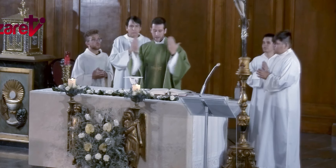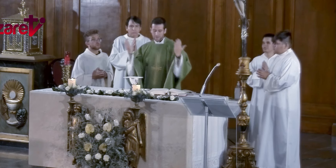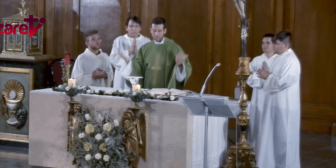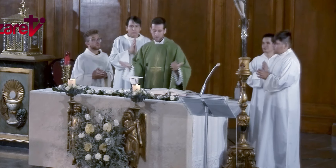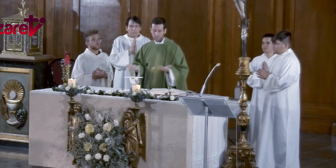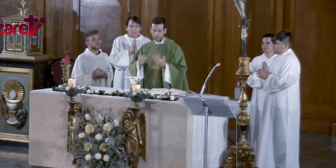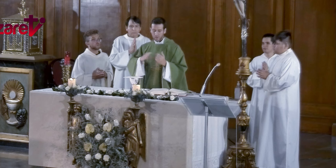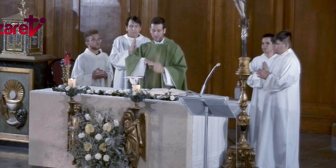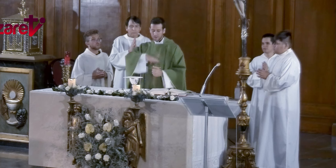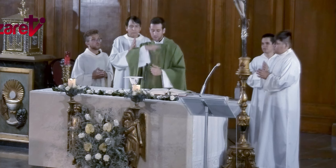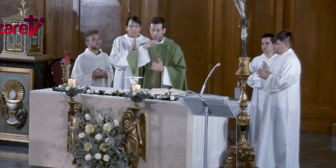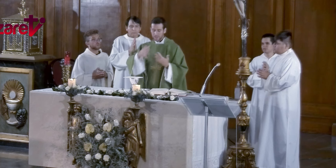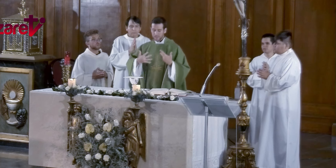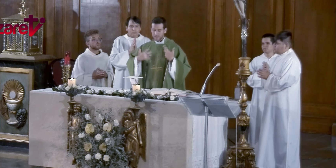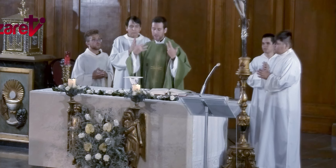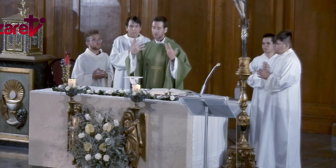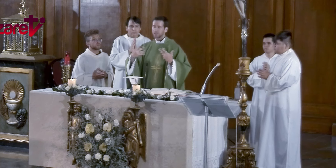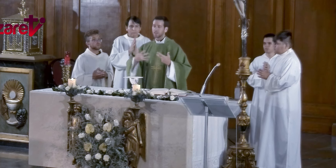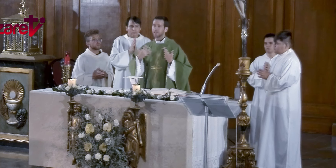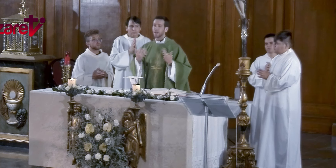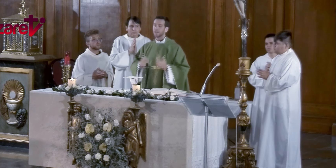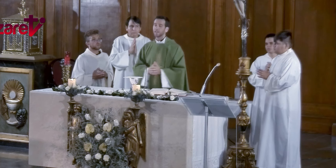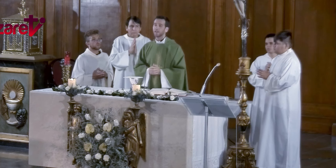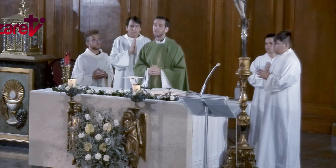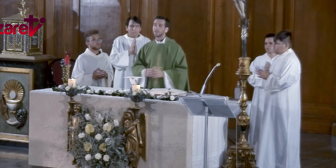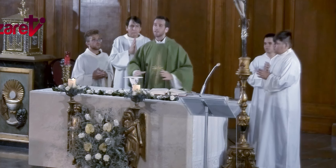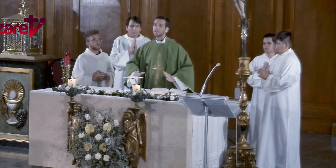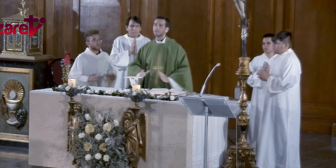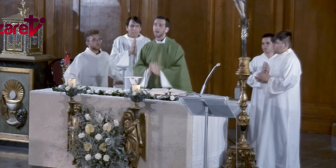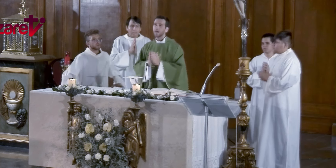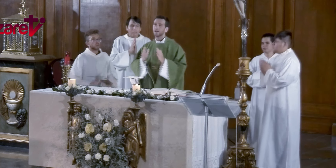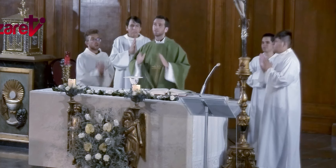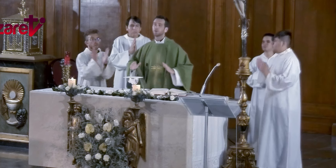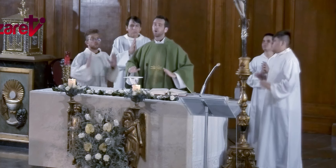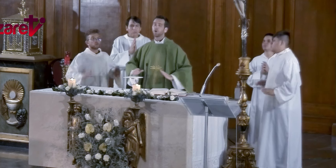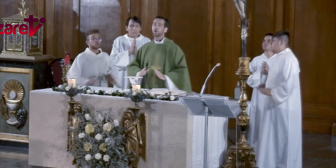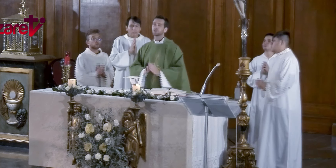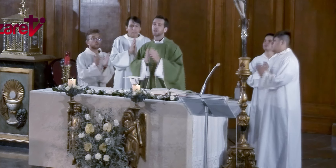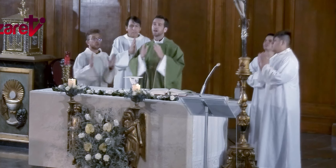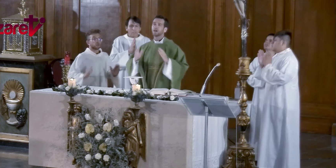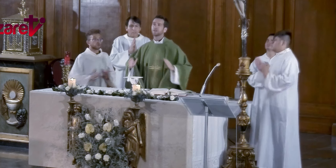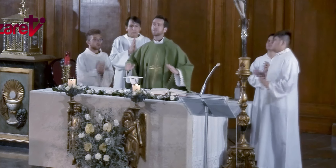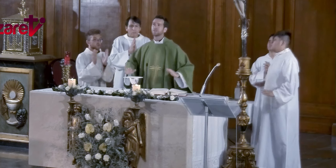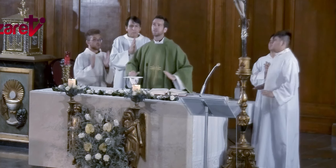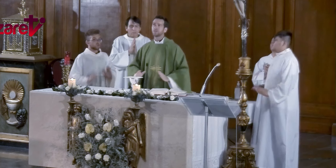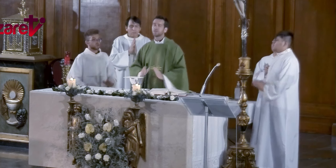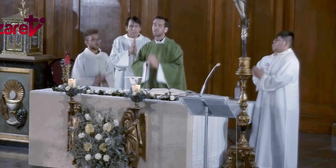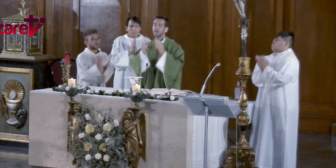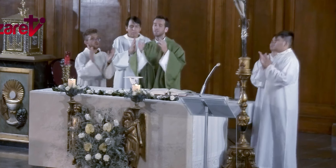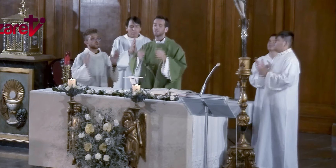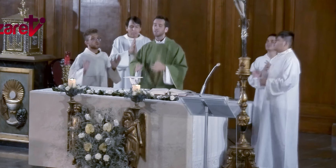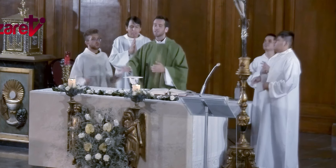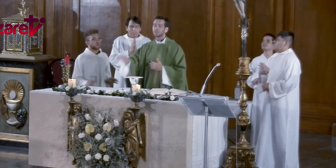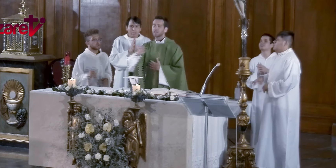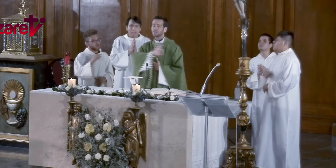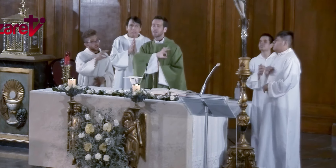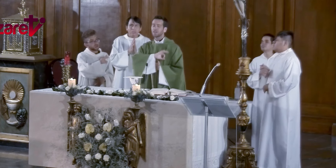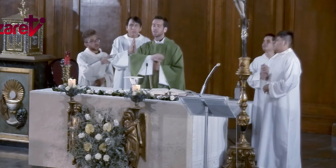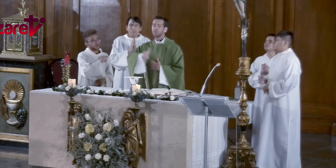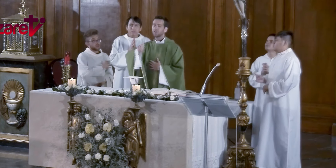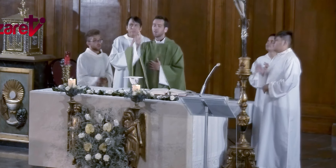te alabamos proclamando llenos de alegría. Santo, santo, santo es